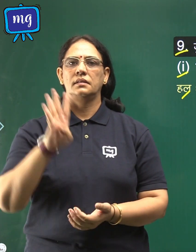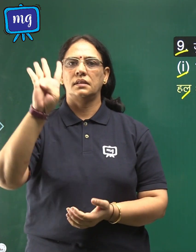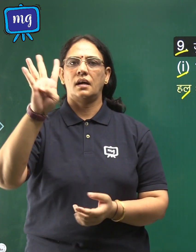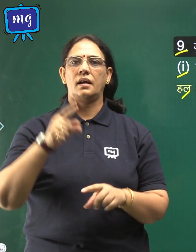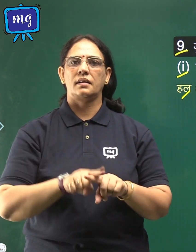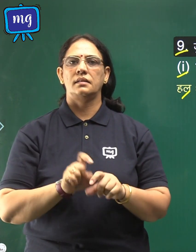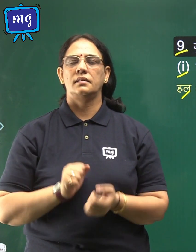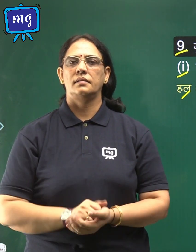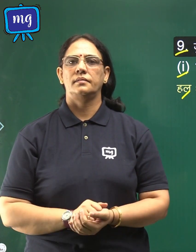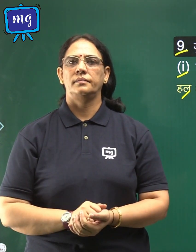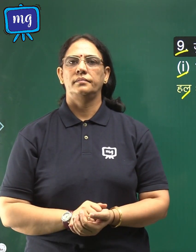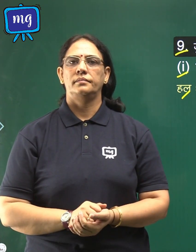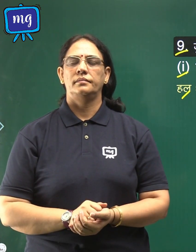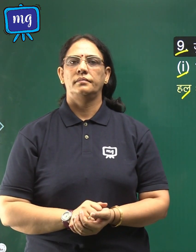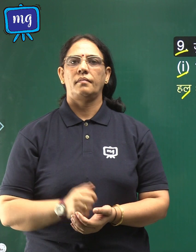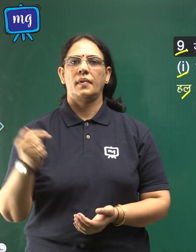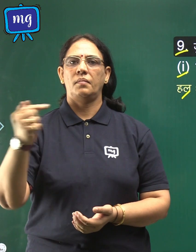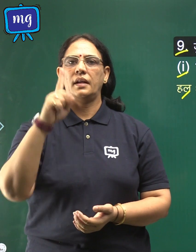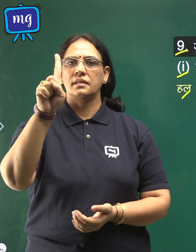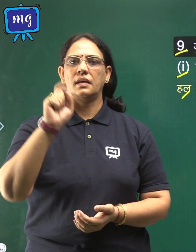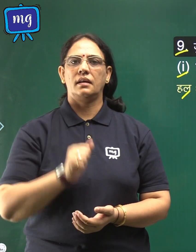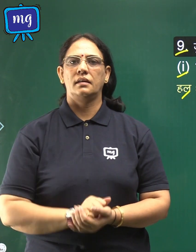4x माइनस 1,